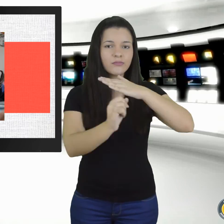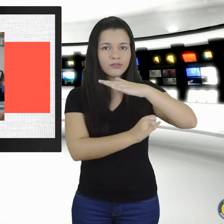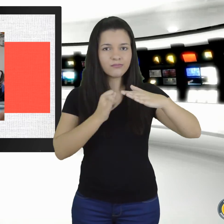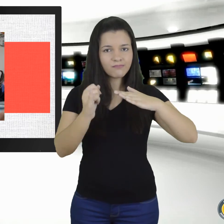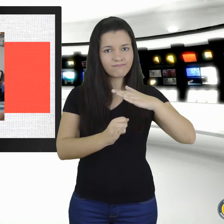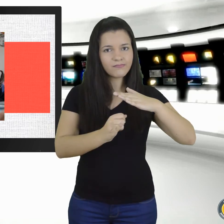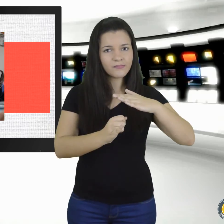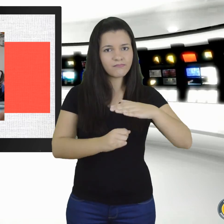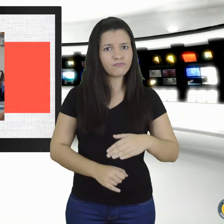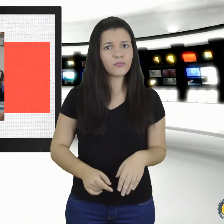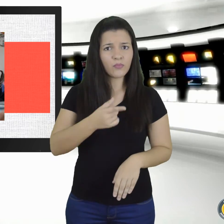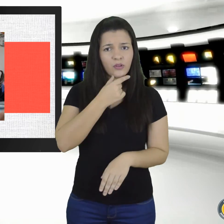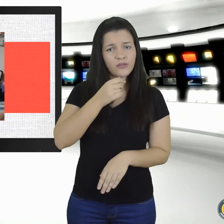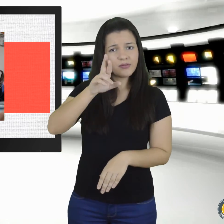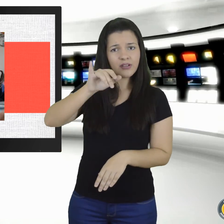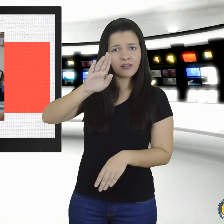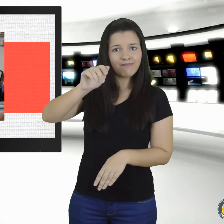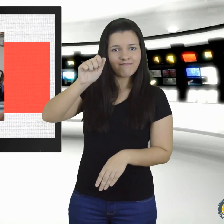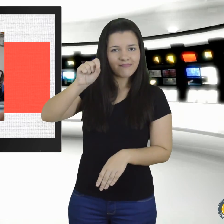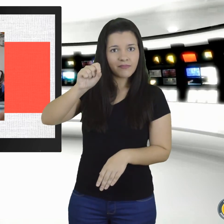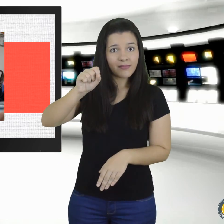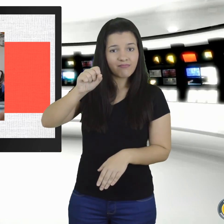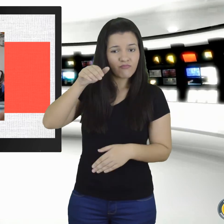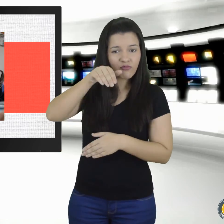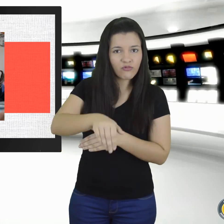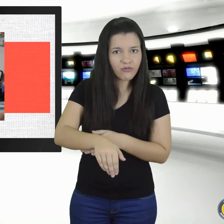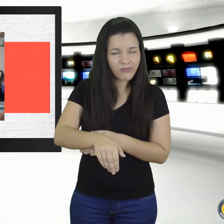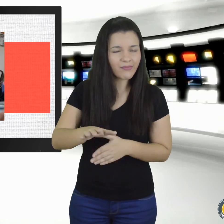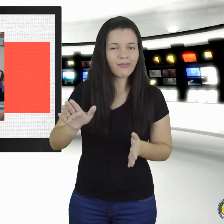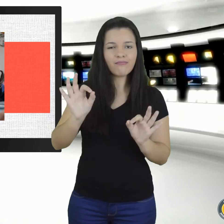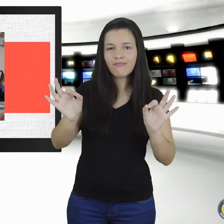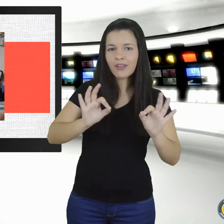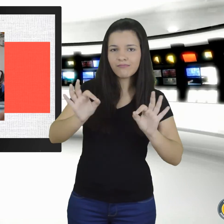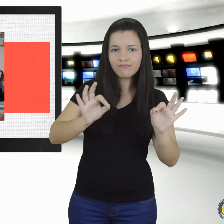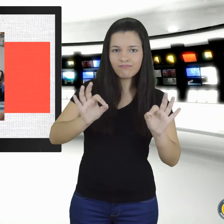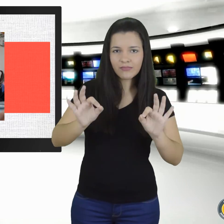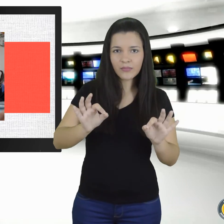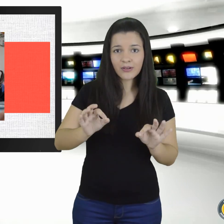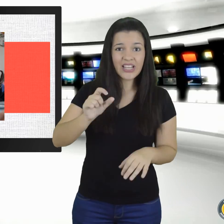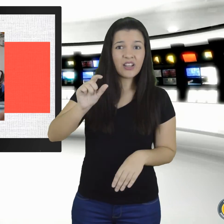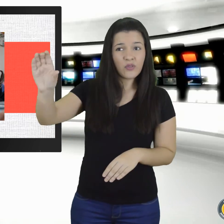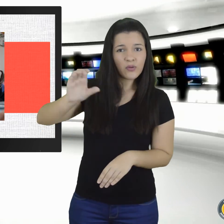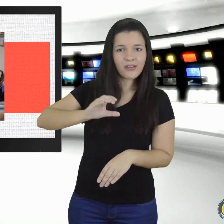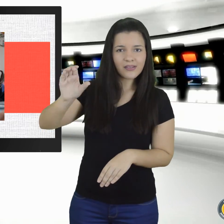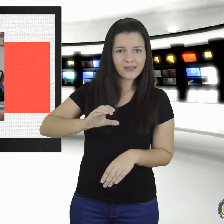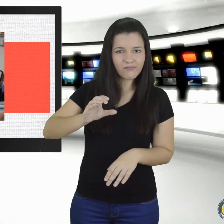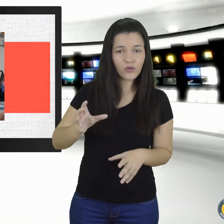instituição e, inclusive, aumentou em 2015. Ele conta que todas